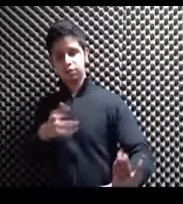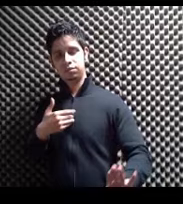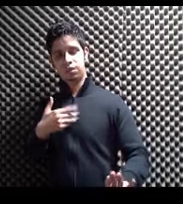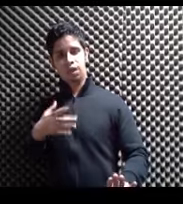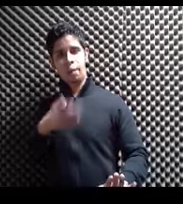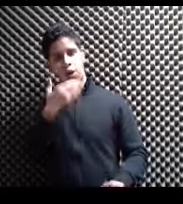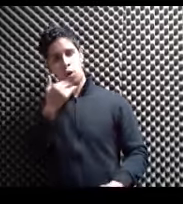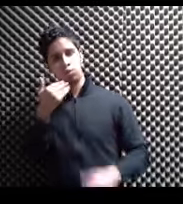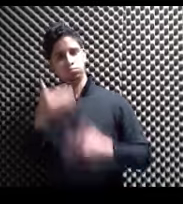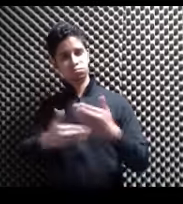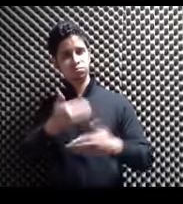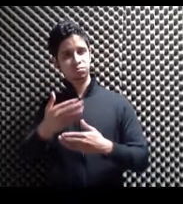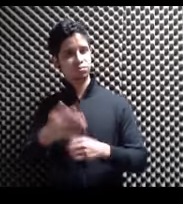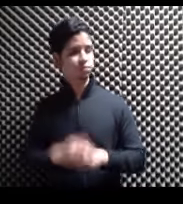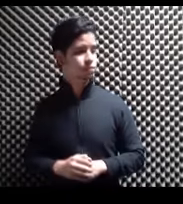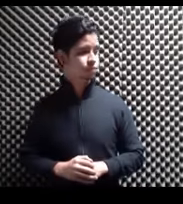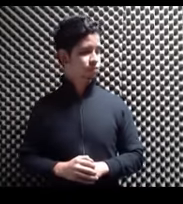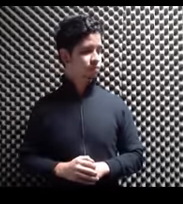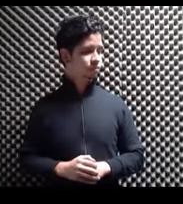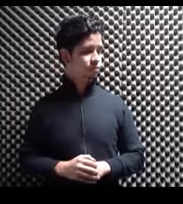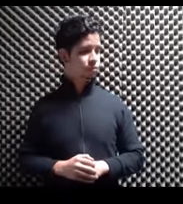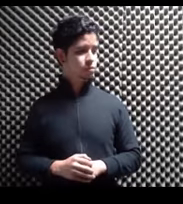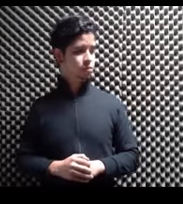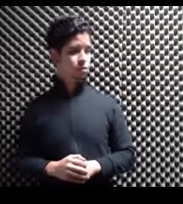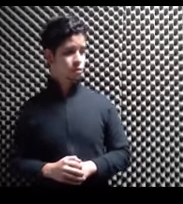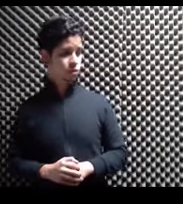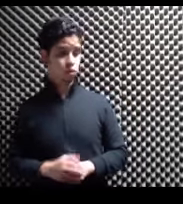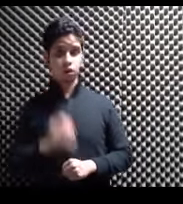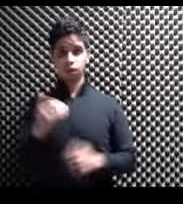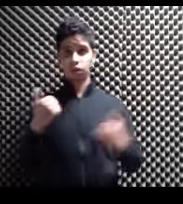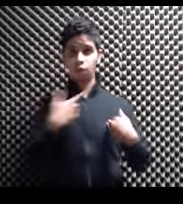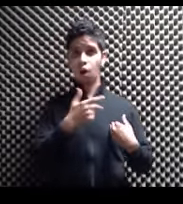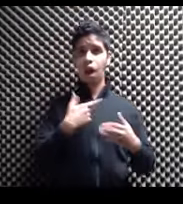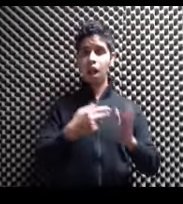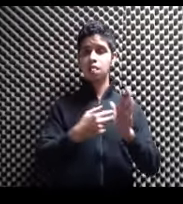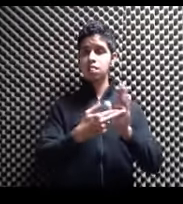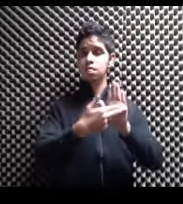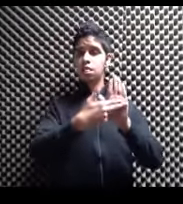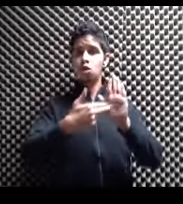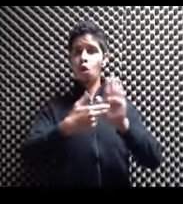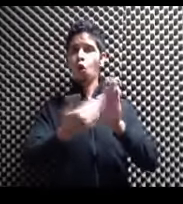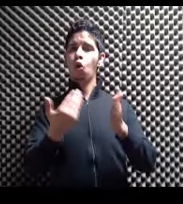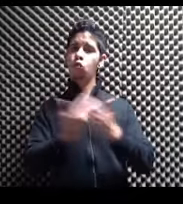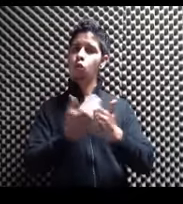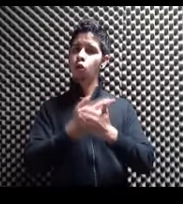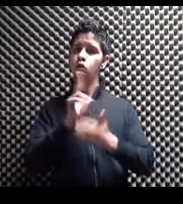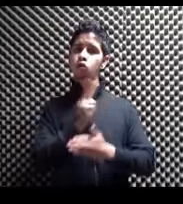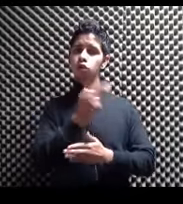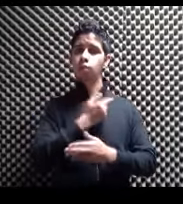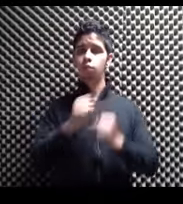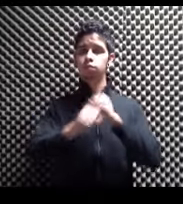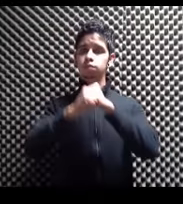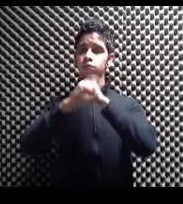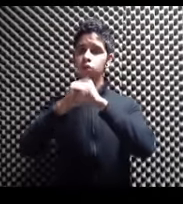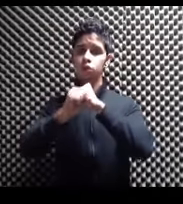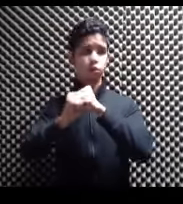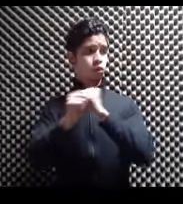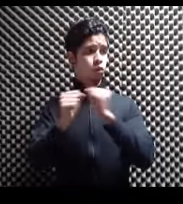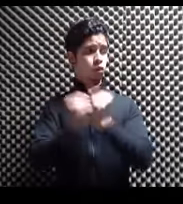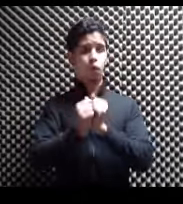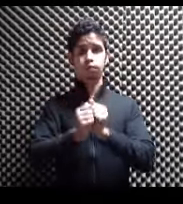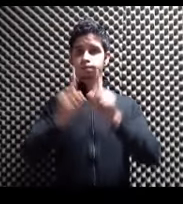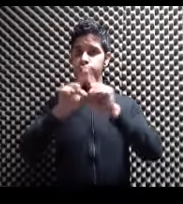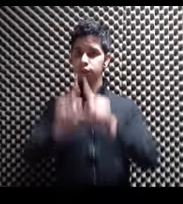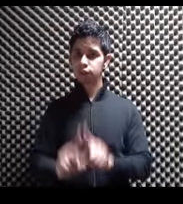son varios, el logo nuevo que están promocionando. Ajá. con ayuda, varios de los caballos. Dice, que, Horse and Ponies